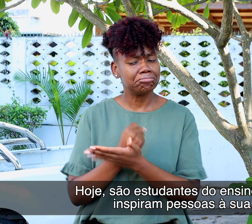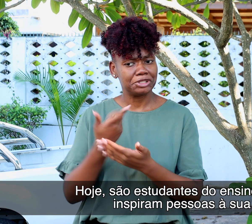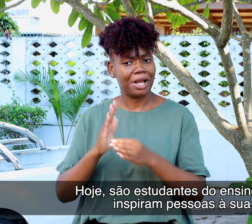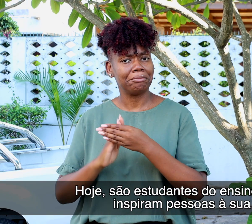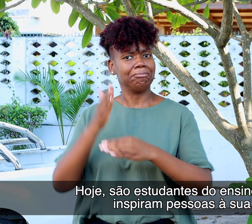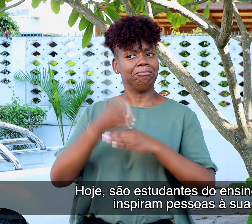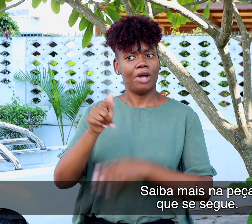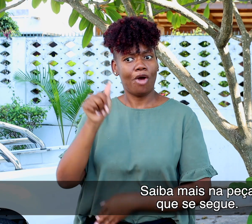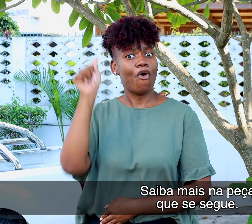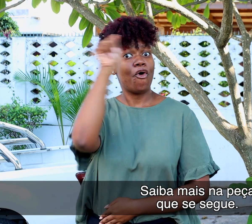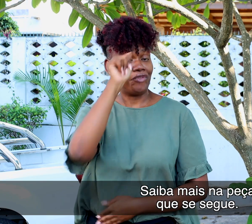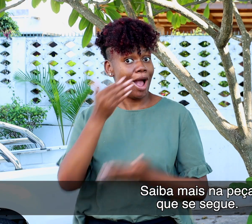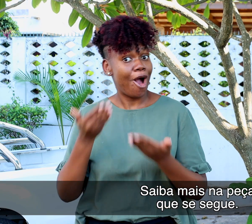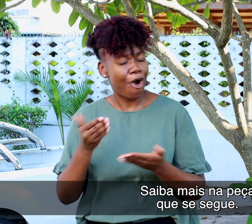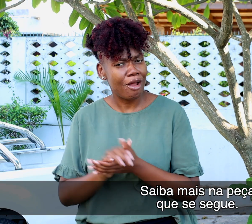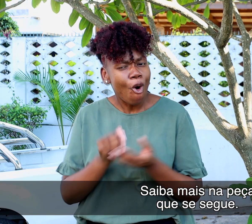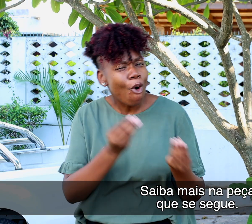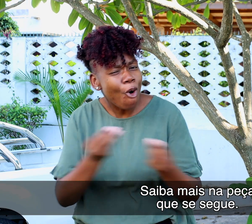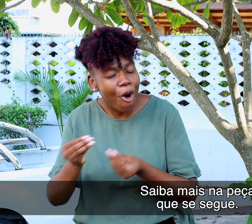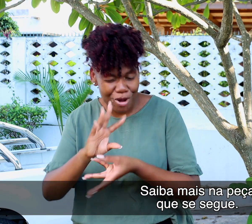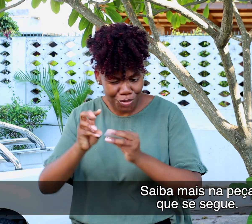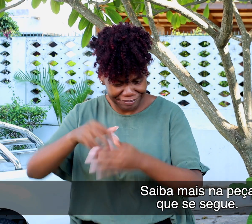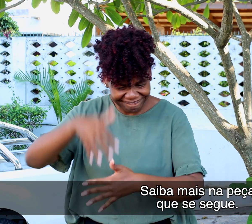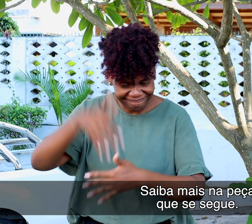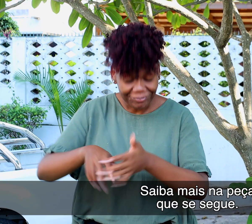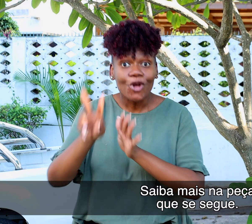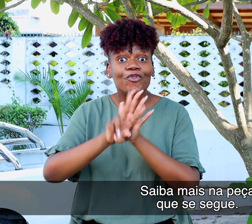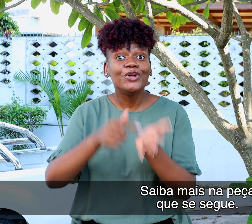pessoas à sua volta. Saiba mais na peça que se segue.